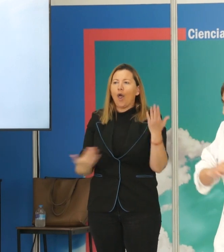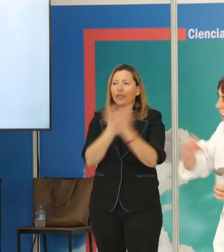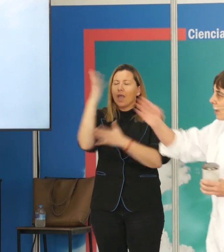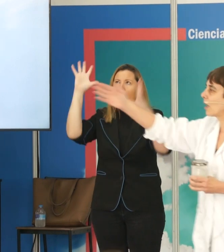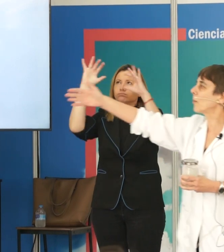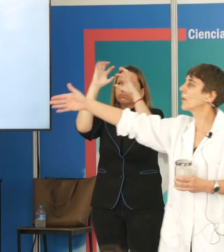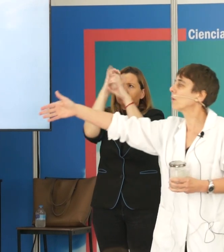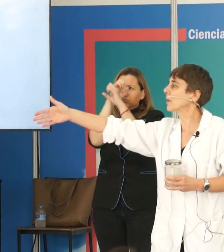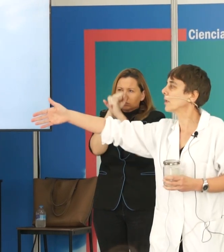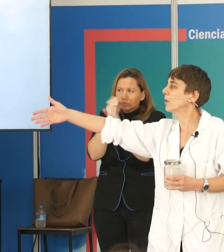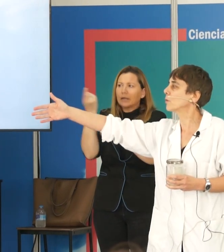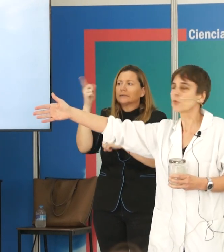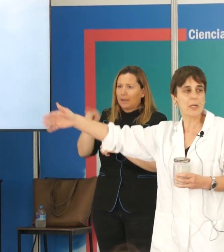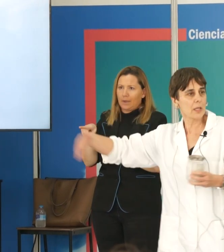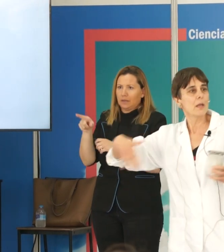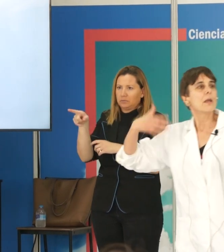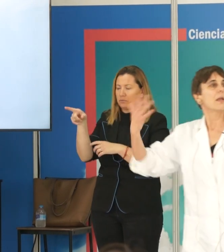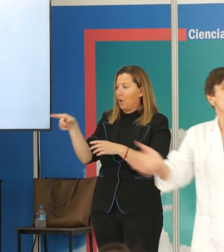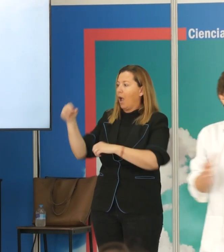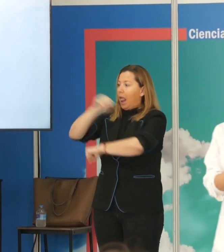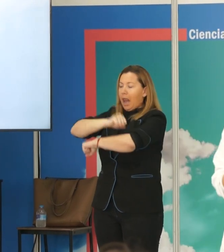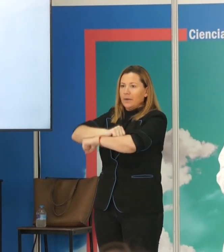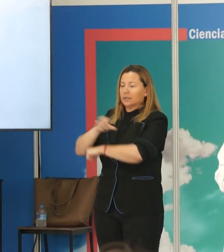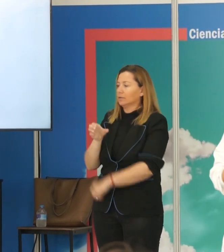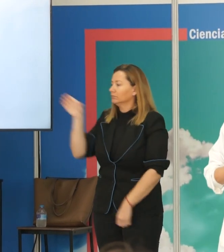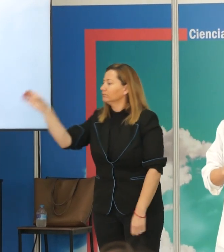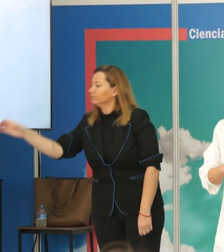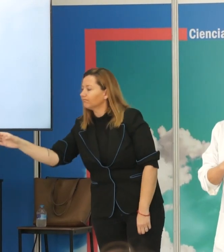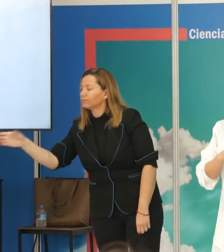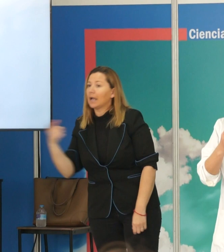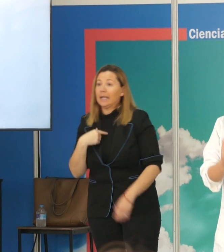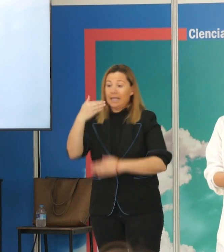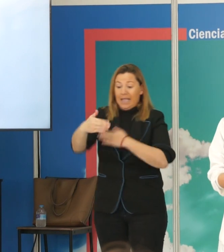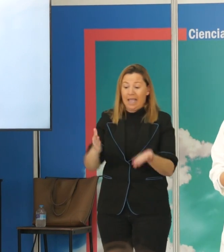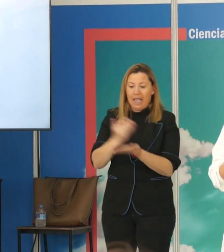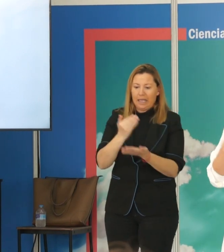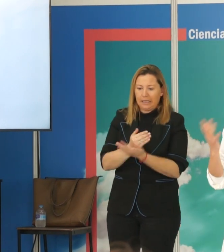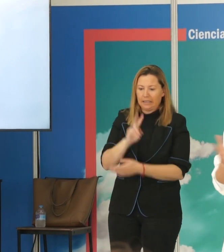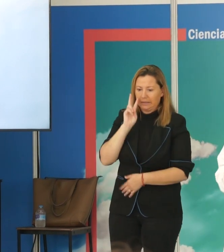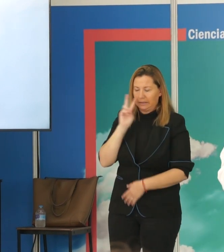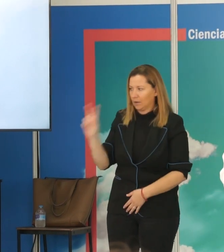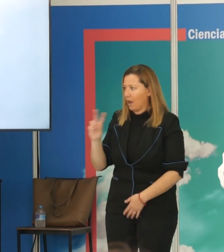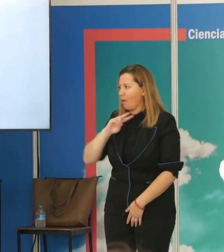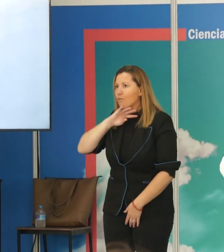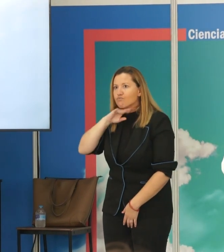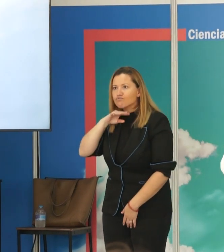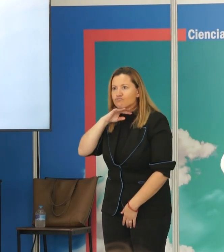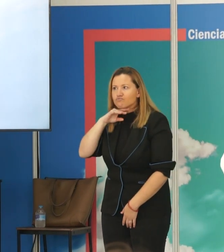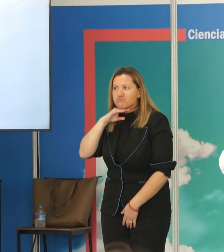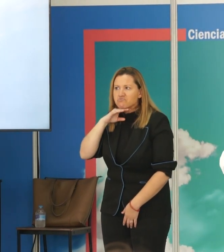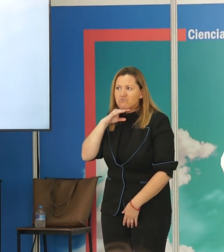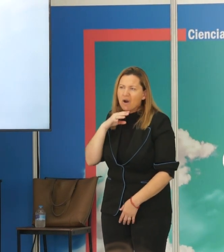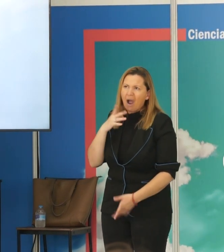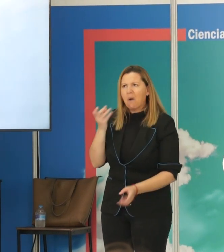se pone, lo pones un ratico incluso aquí y dentro de la clase y también se pone moradita, ¿vale? O sea, vamos, moradita,